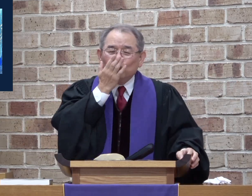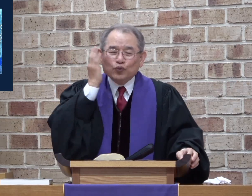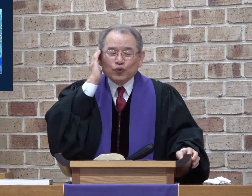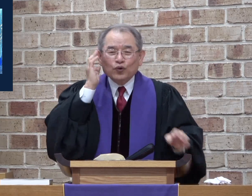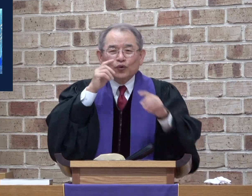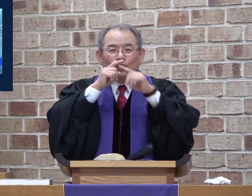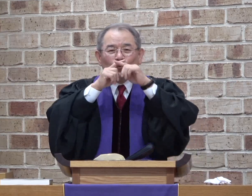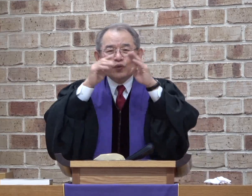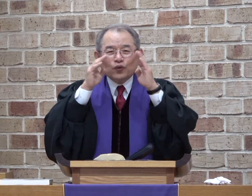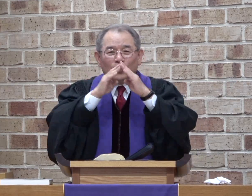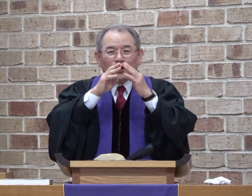해방되어 나올 때